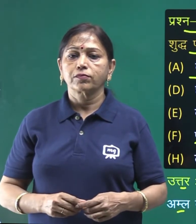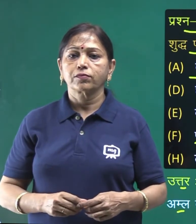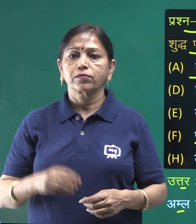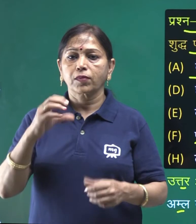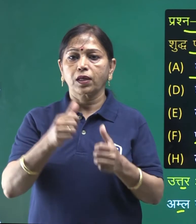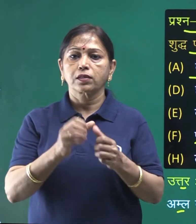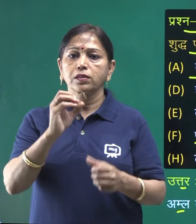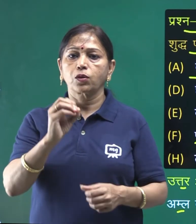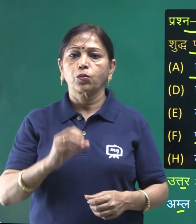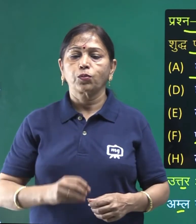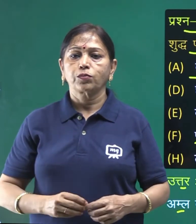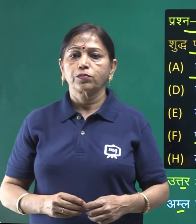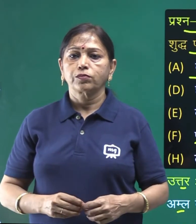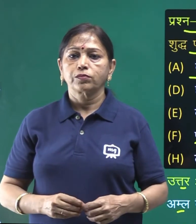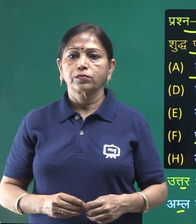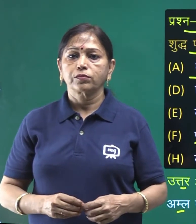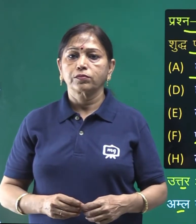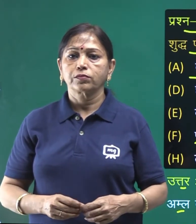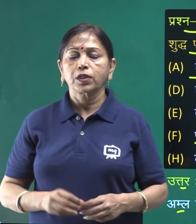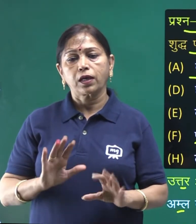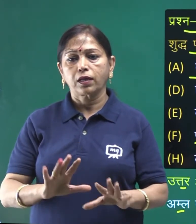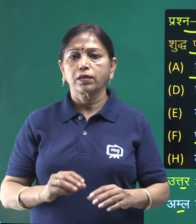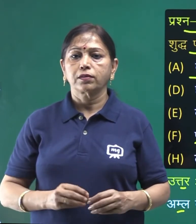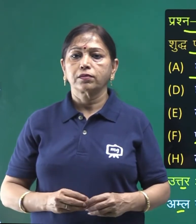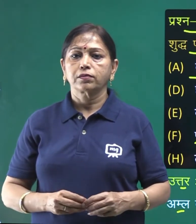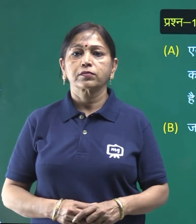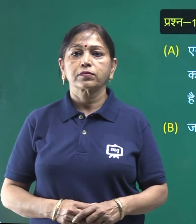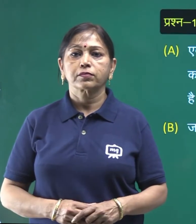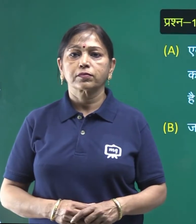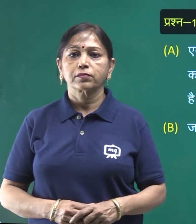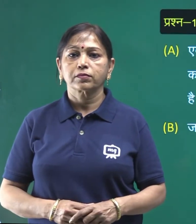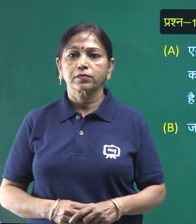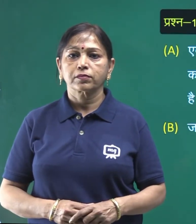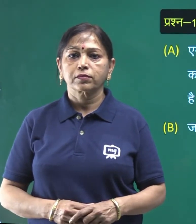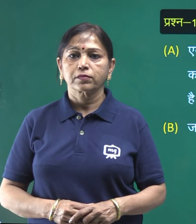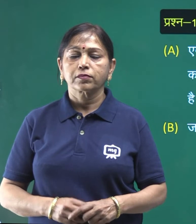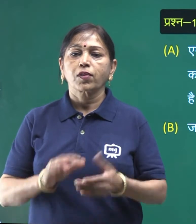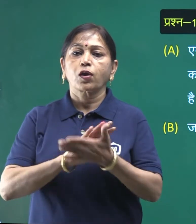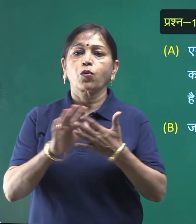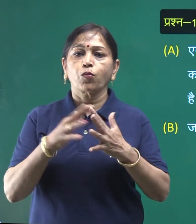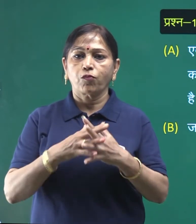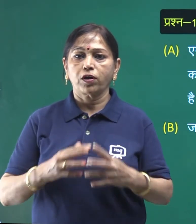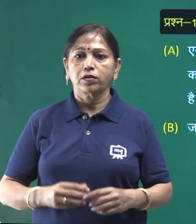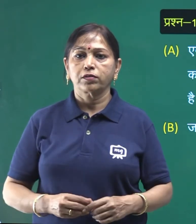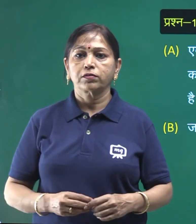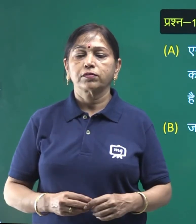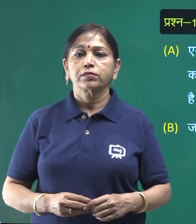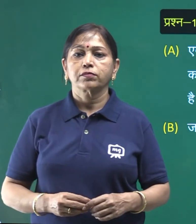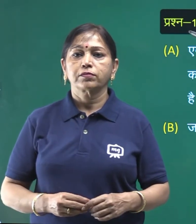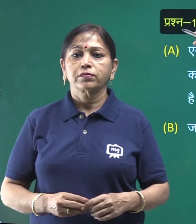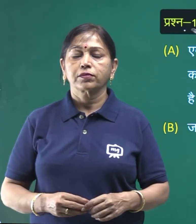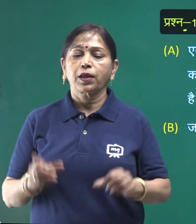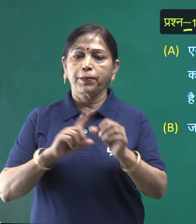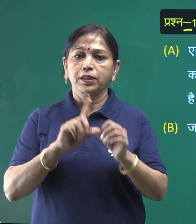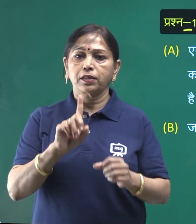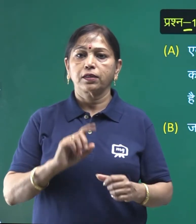कैल्शियम ऑक्साइड हैं। ग्रह कार्य